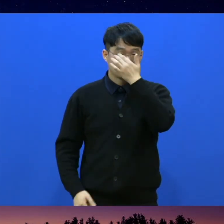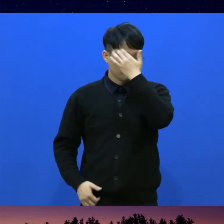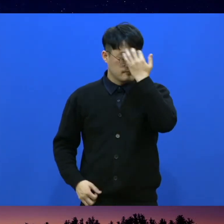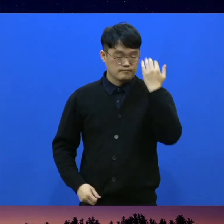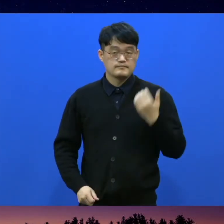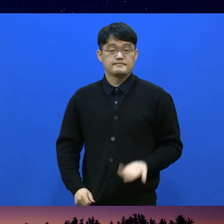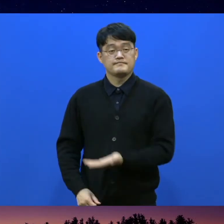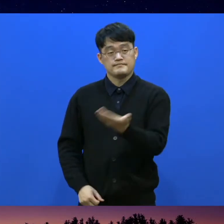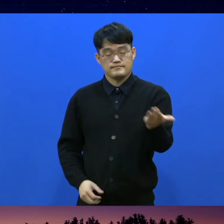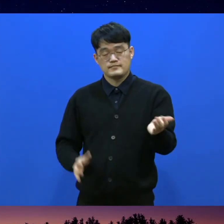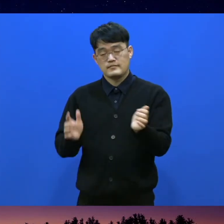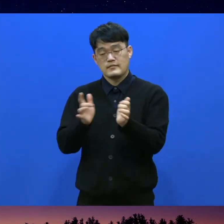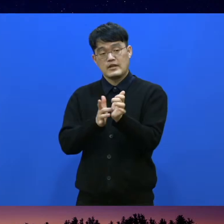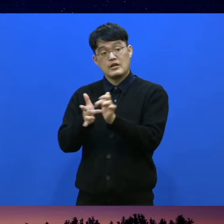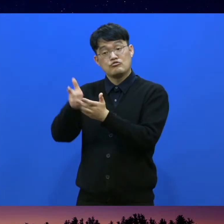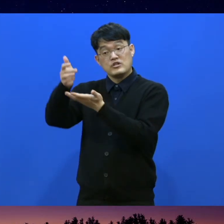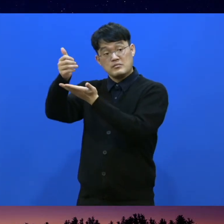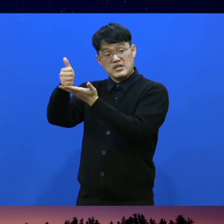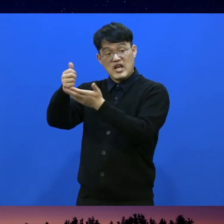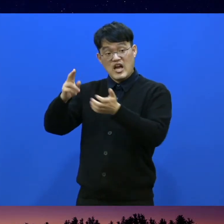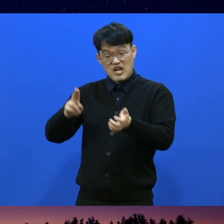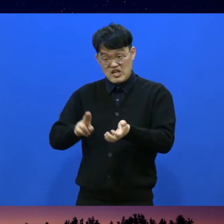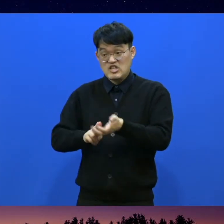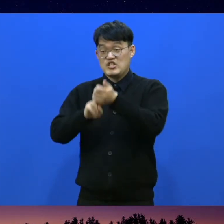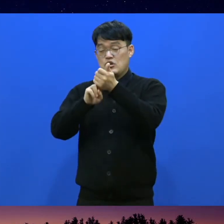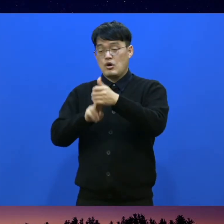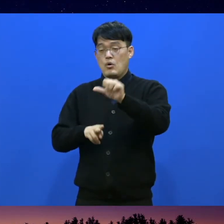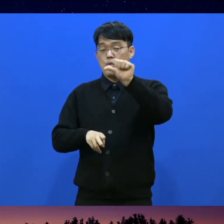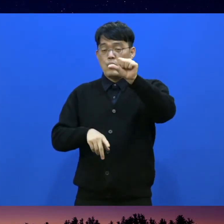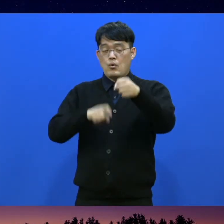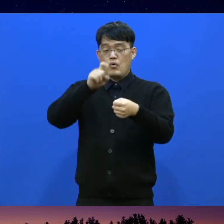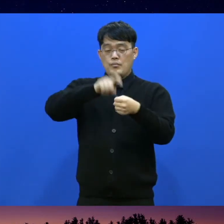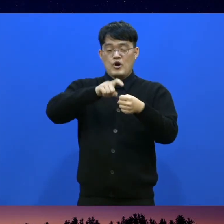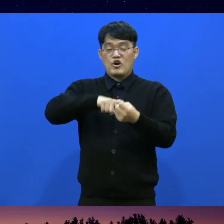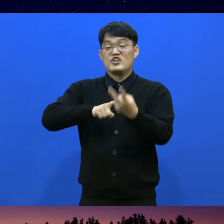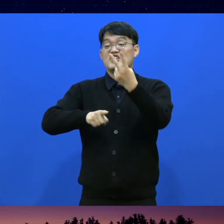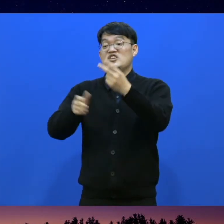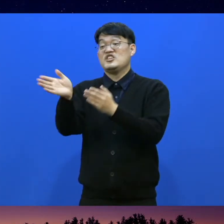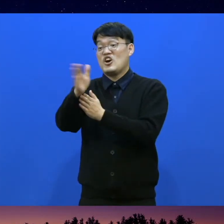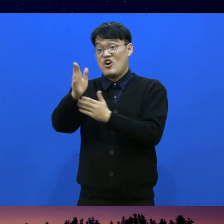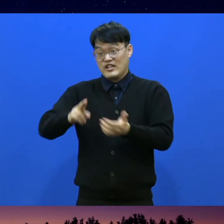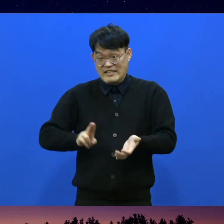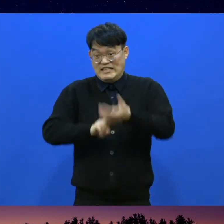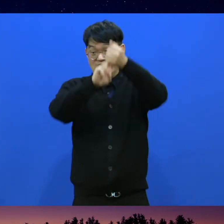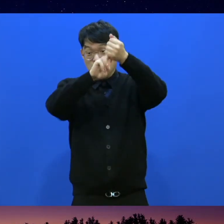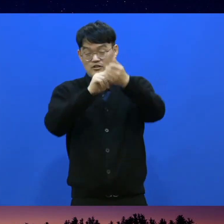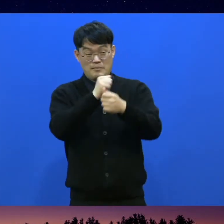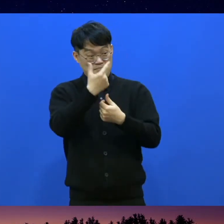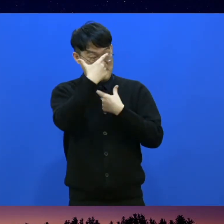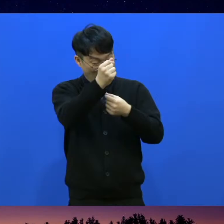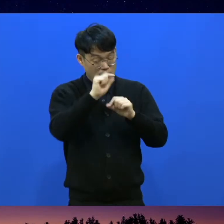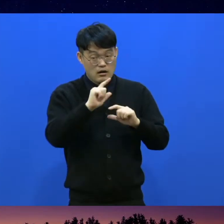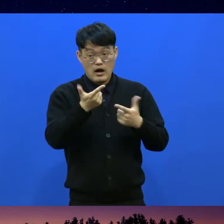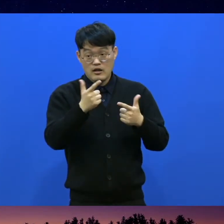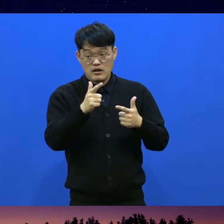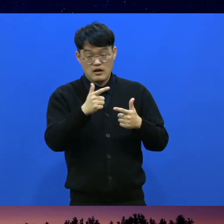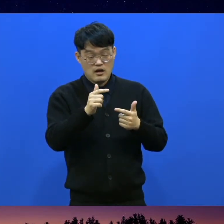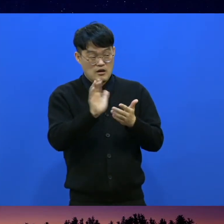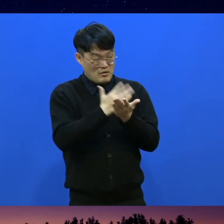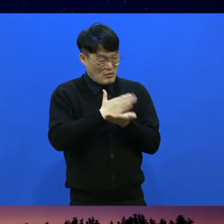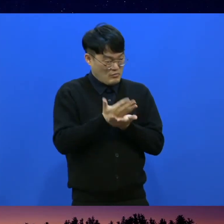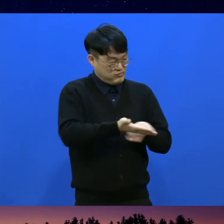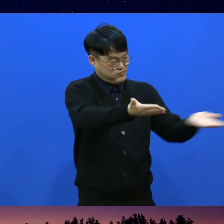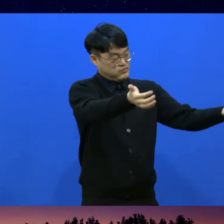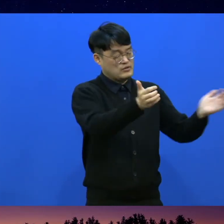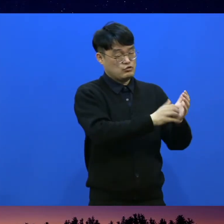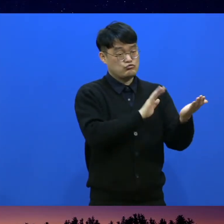여러분 예수님은 기적을 오병이어를 하고 12광절이 남게 하시잖아요. 조금 만들어 놓고 좀 나눠 먹으라고 오늘